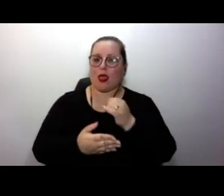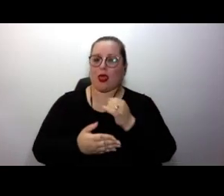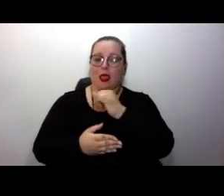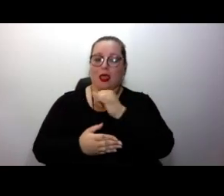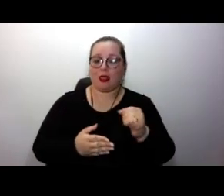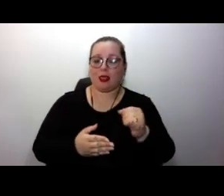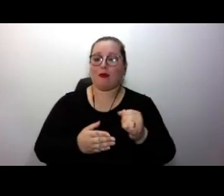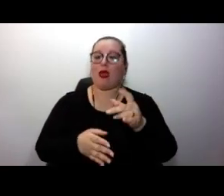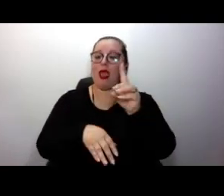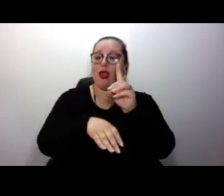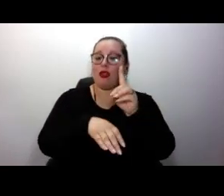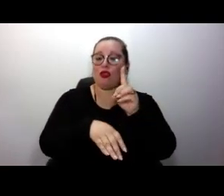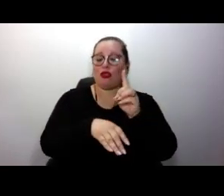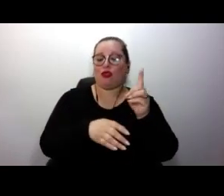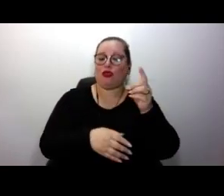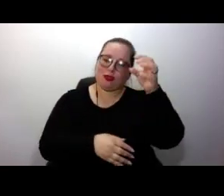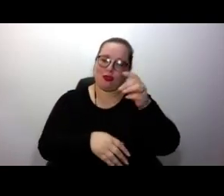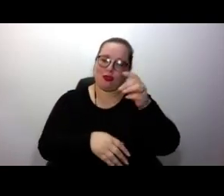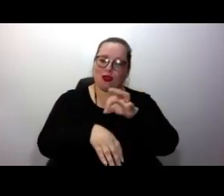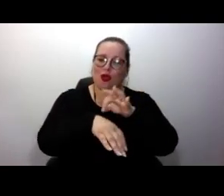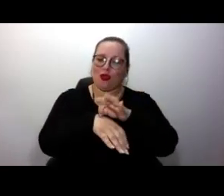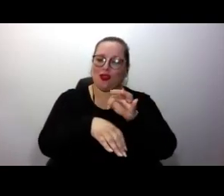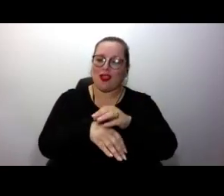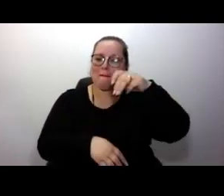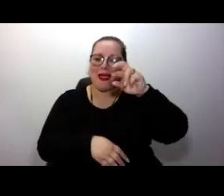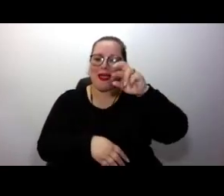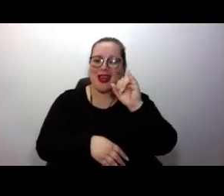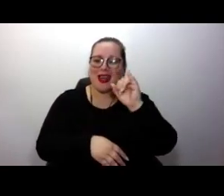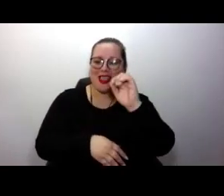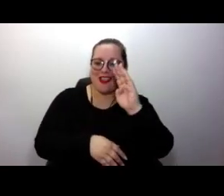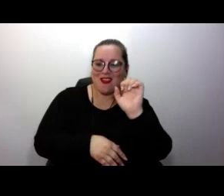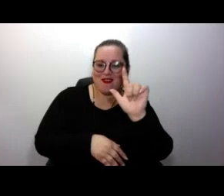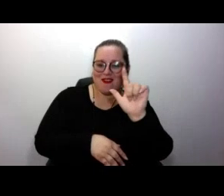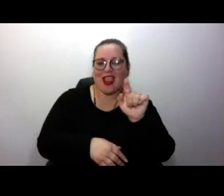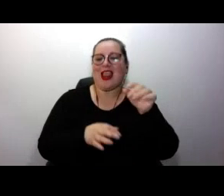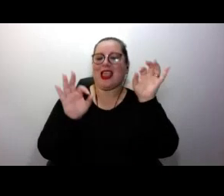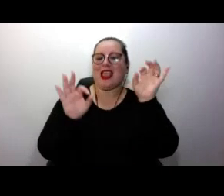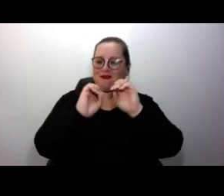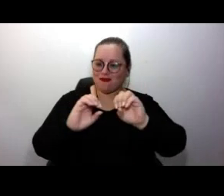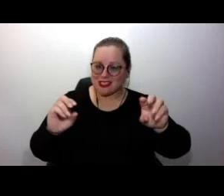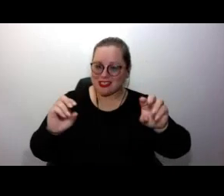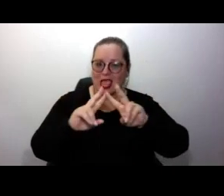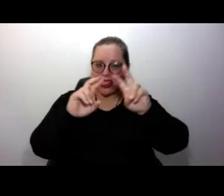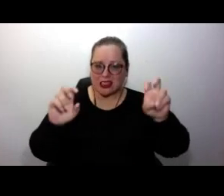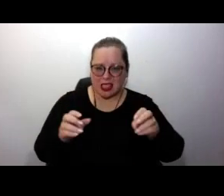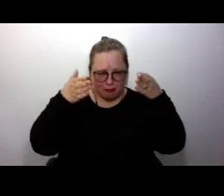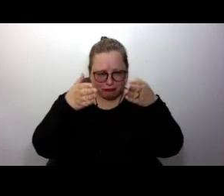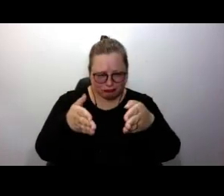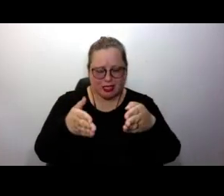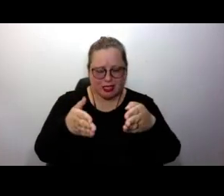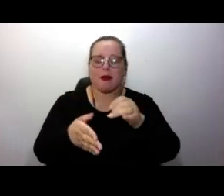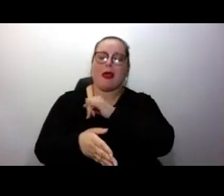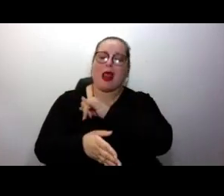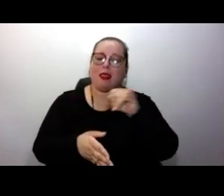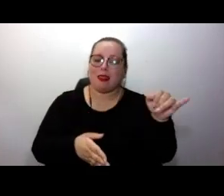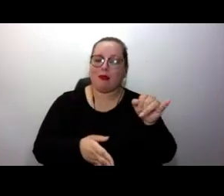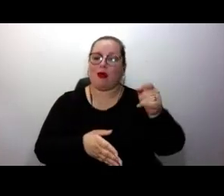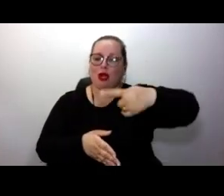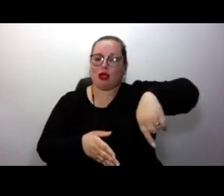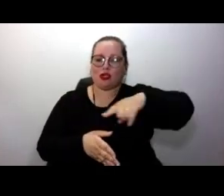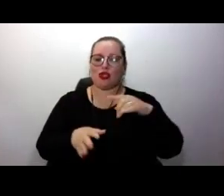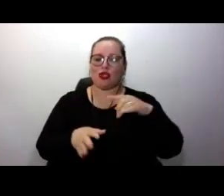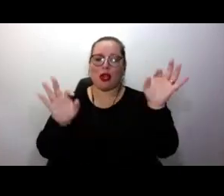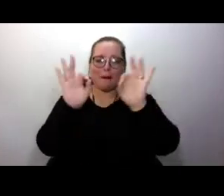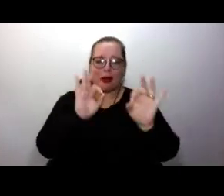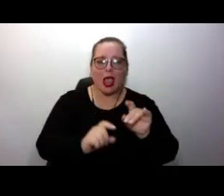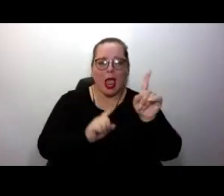Maribel González en relación a esta temática específica del webinar del día de hoy, para luego dar las últimas